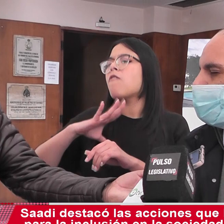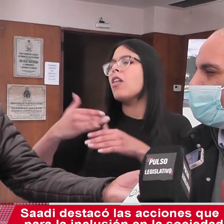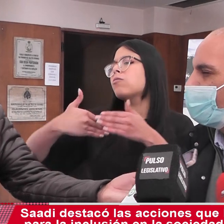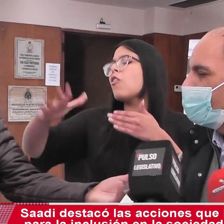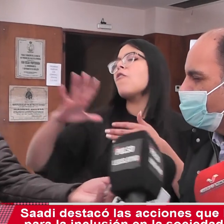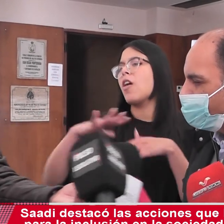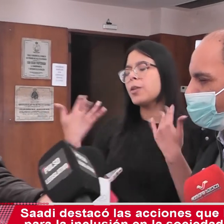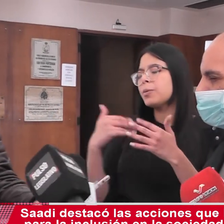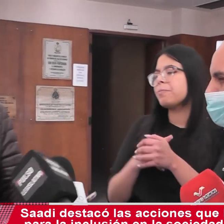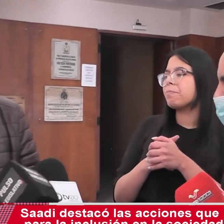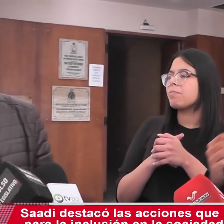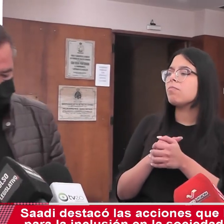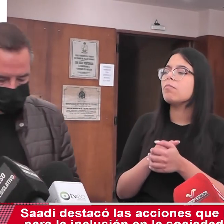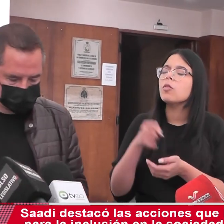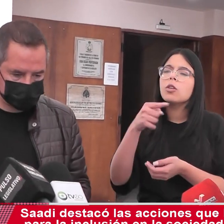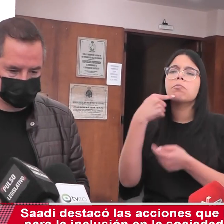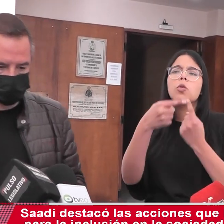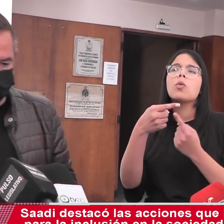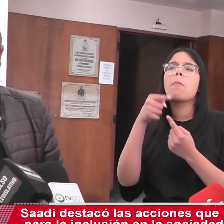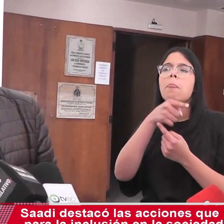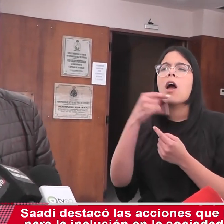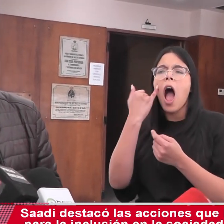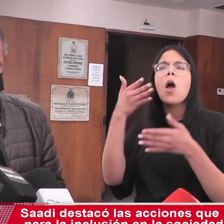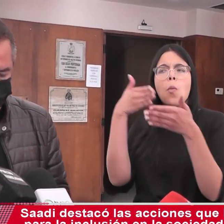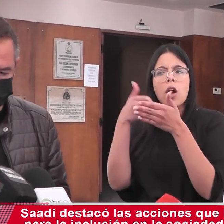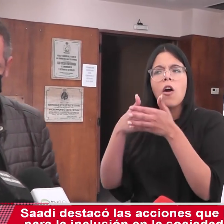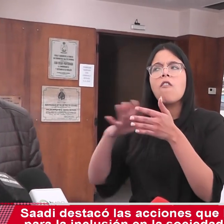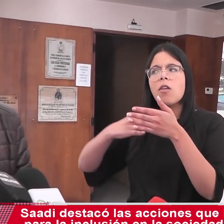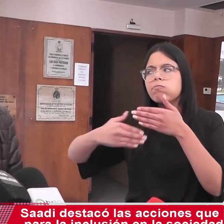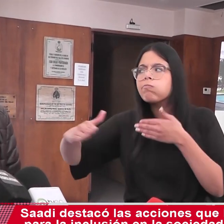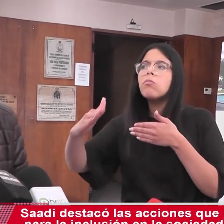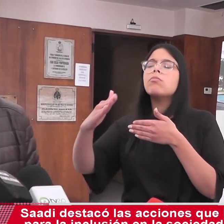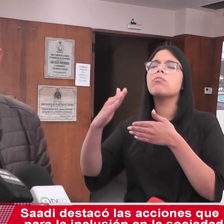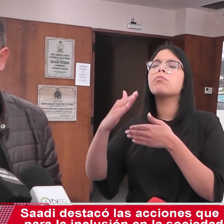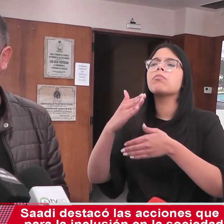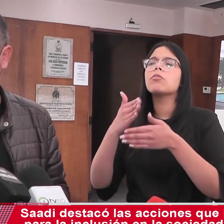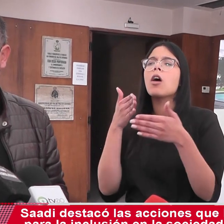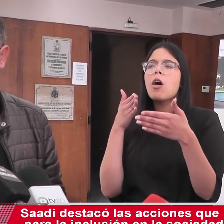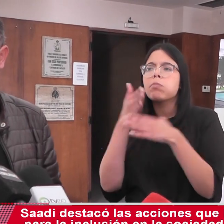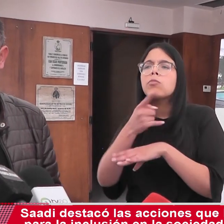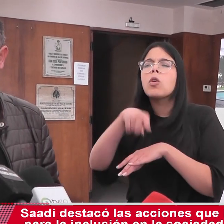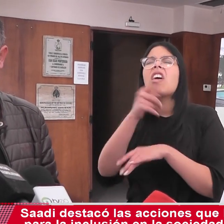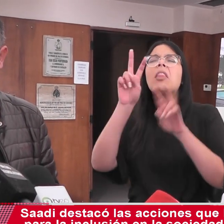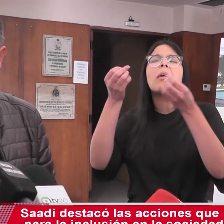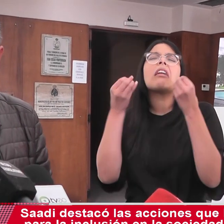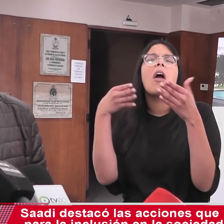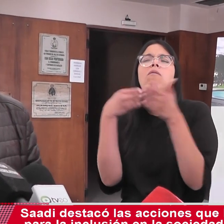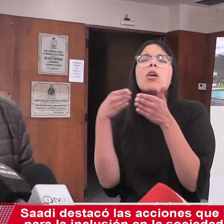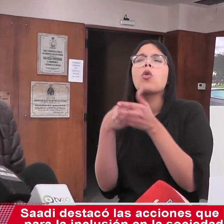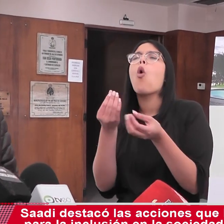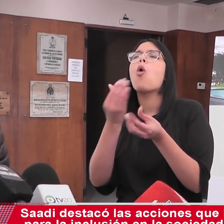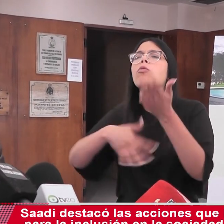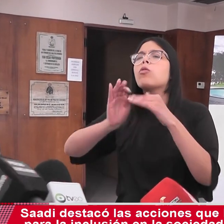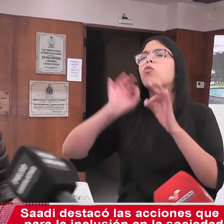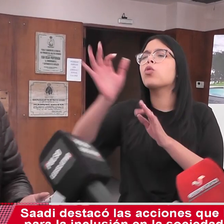muchísimas cosas por hacer. Doctor, justamente habla de otras barreras, ¿no?, que quedan por derribar. ¿A qué se refiere y cómo se